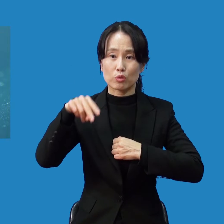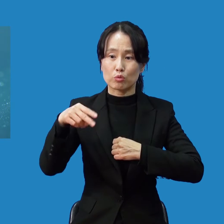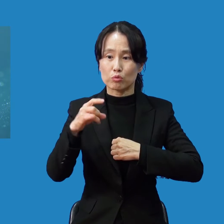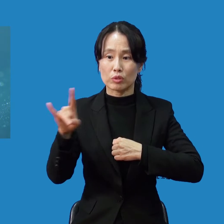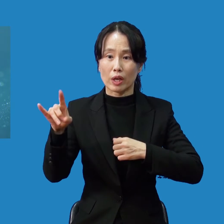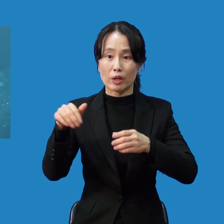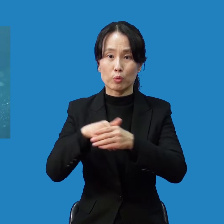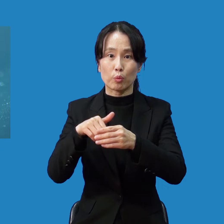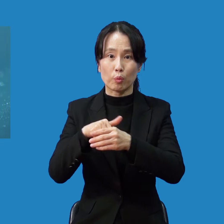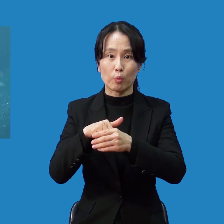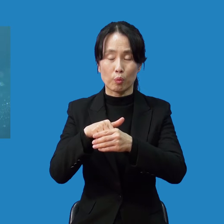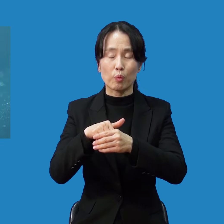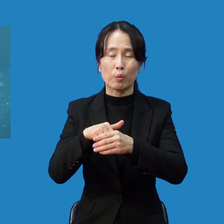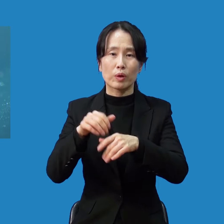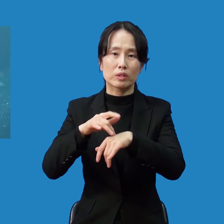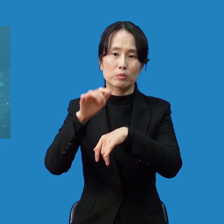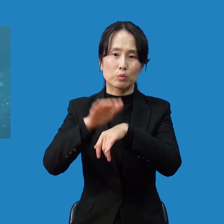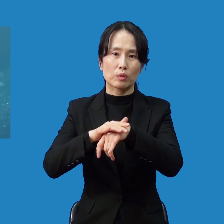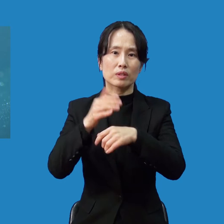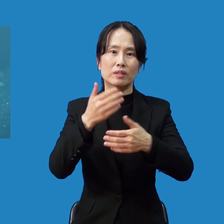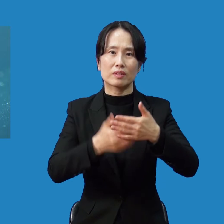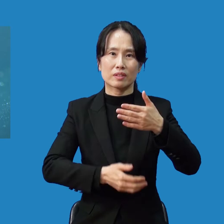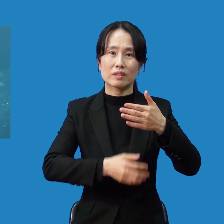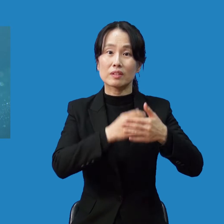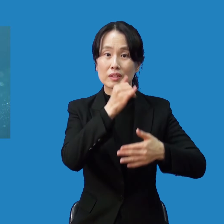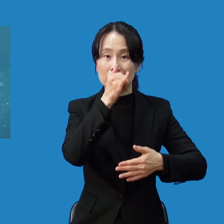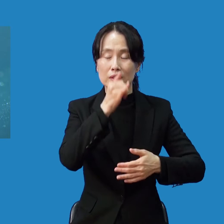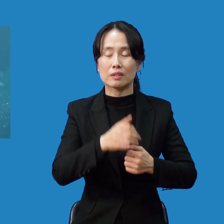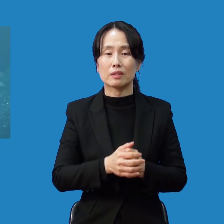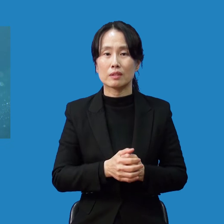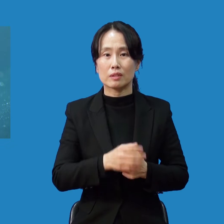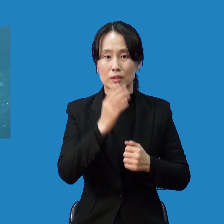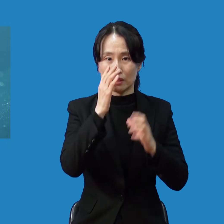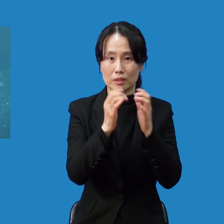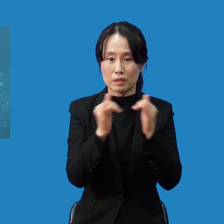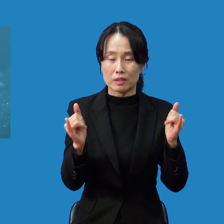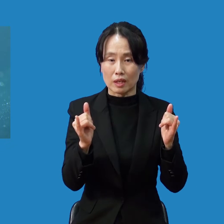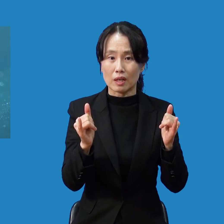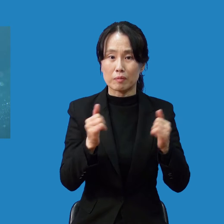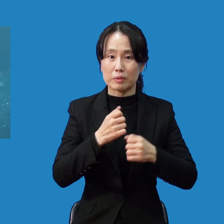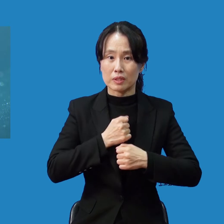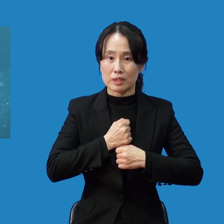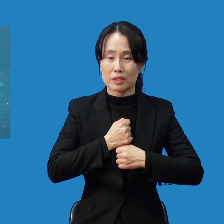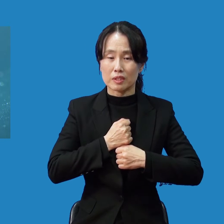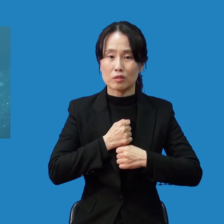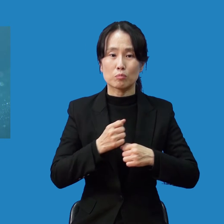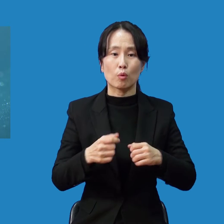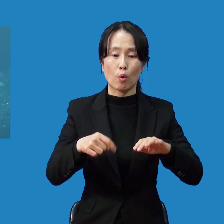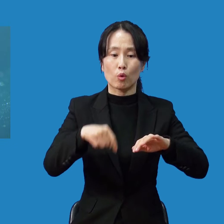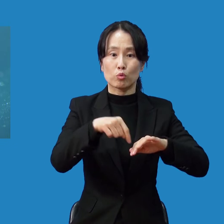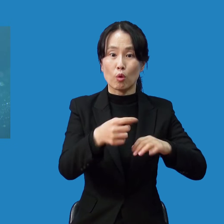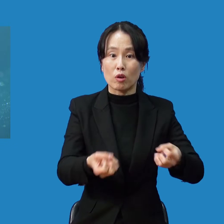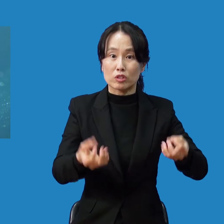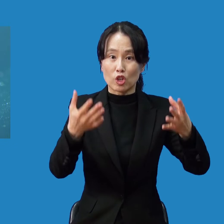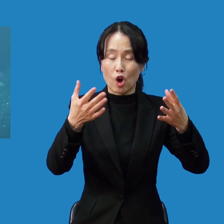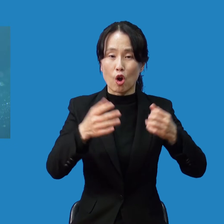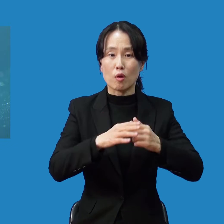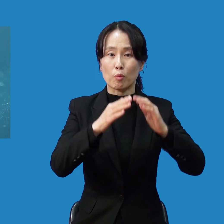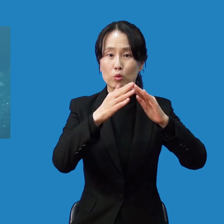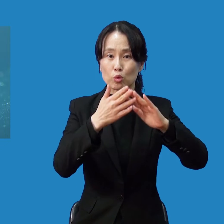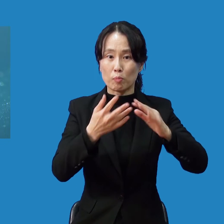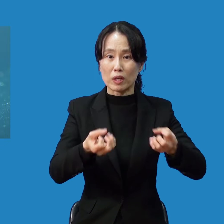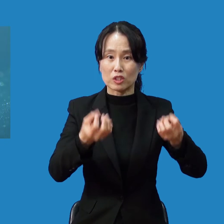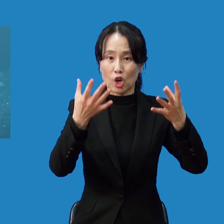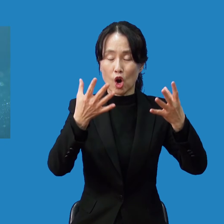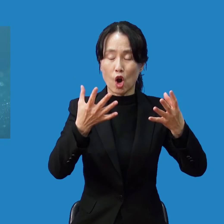잔재가 남아있는 것이죠. 또 유대인들이 지키는 유월절, 초막절, 그런 절기를